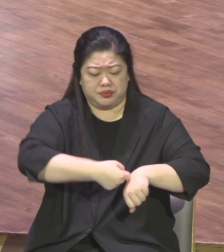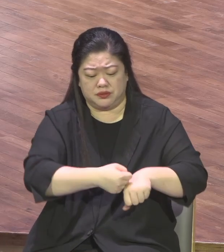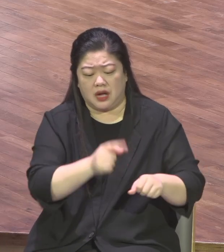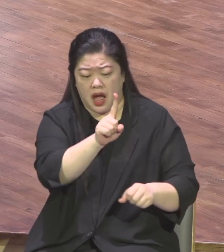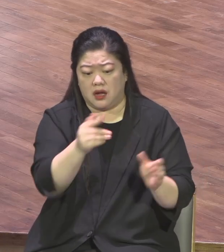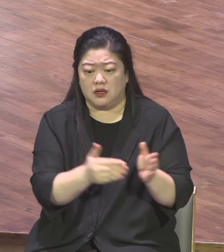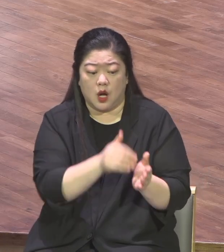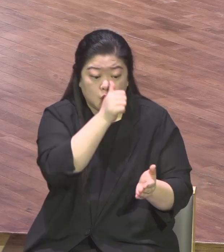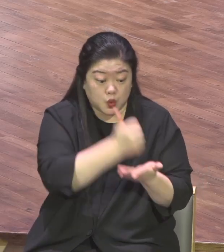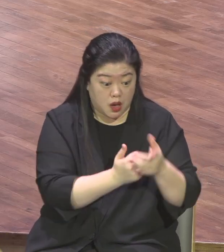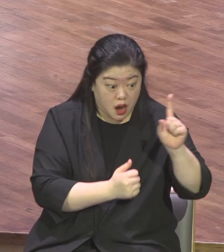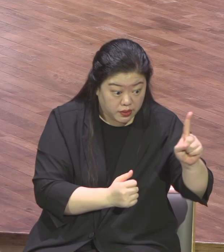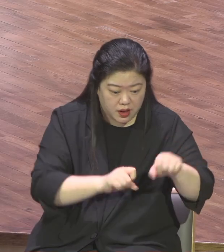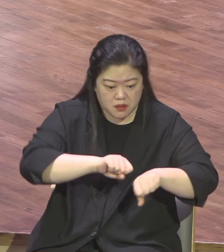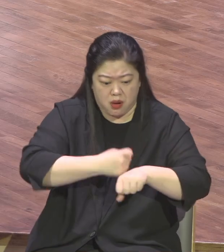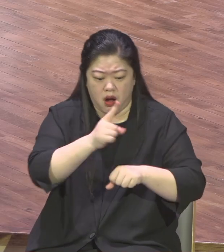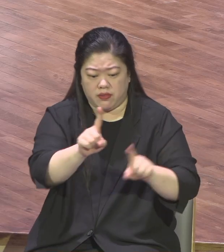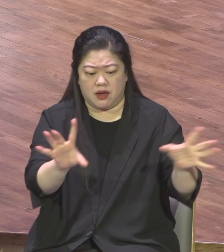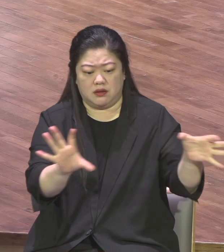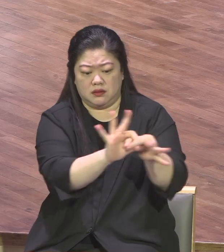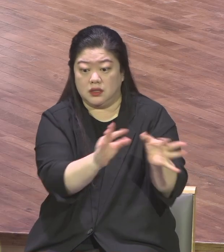치렀는데.